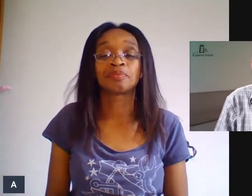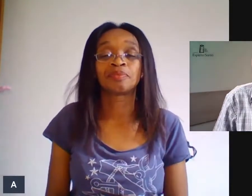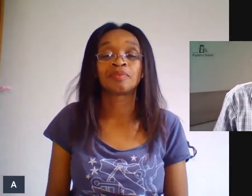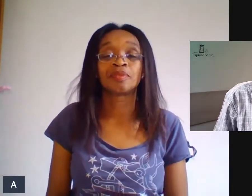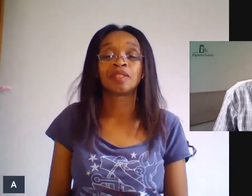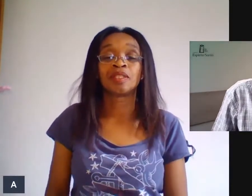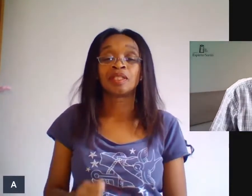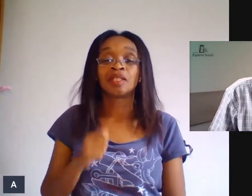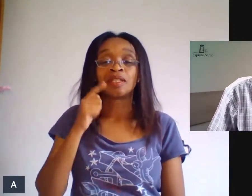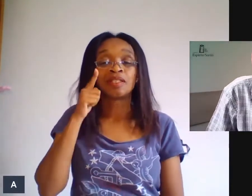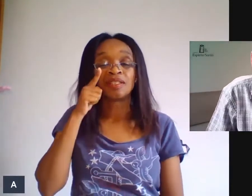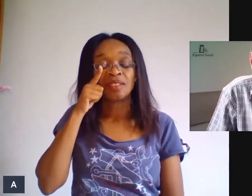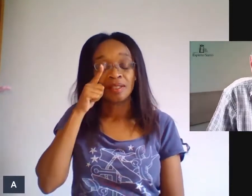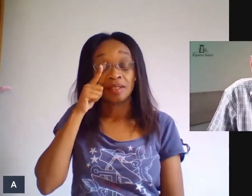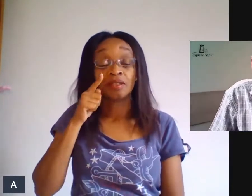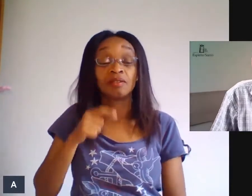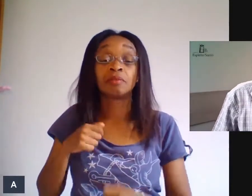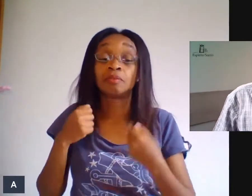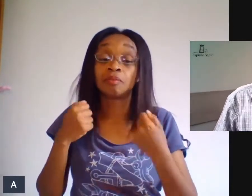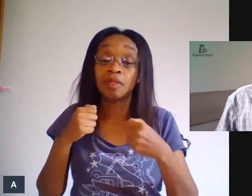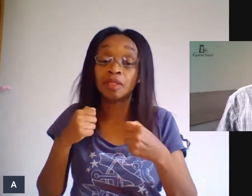abertura à fecundidade,